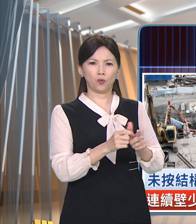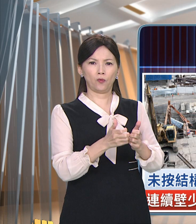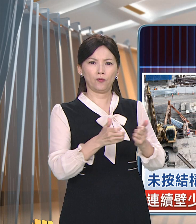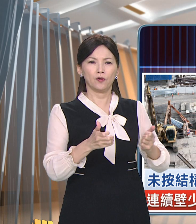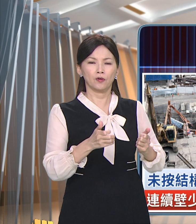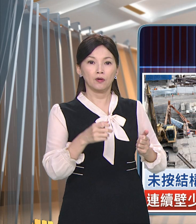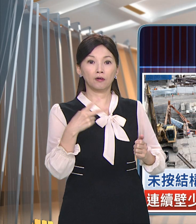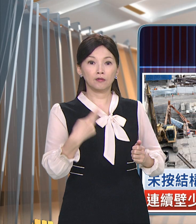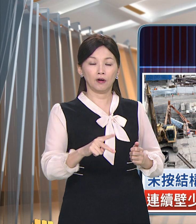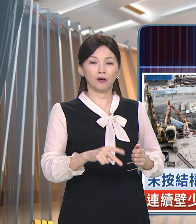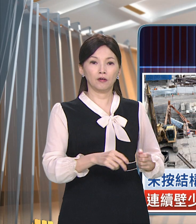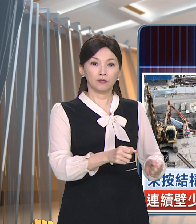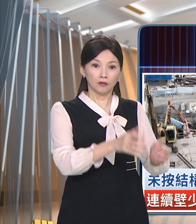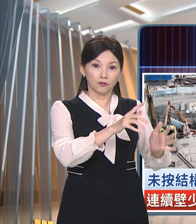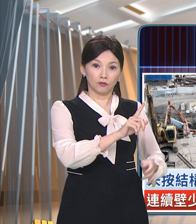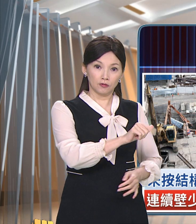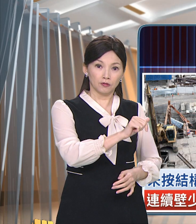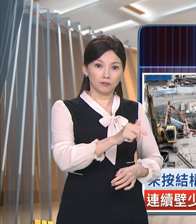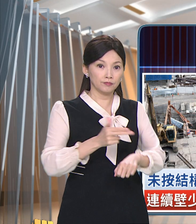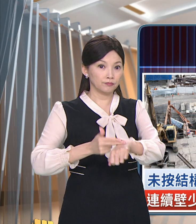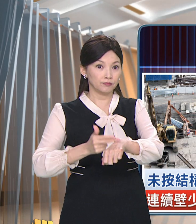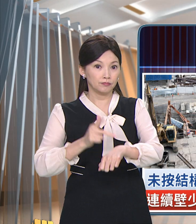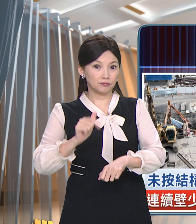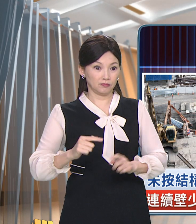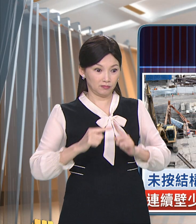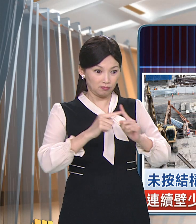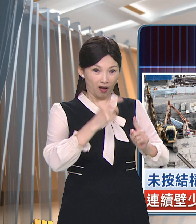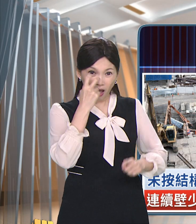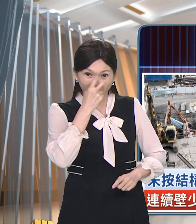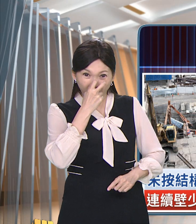勘验，却假装出席，造假签名。